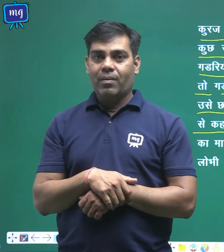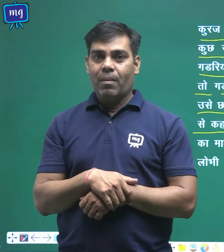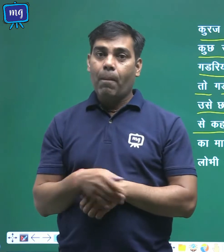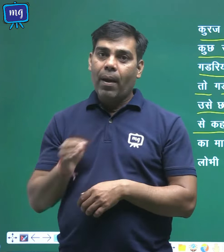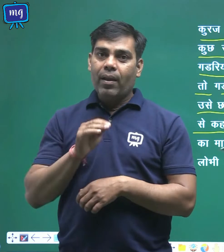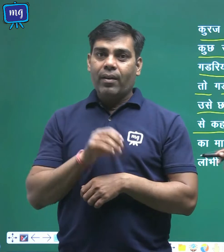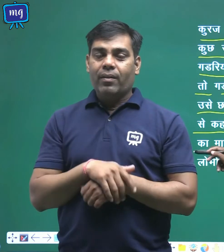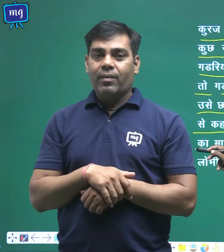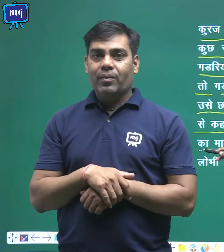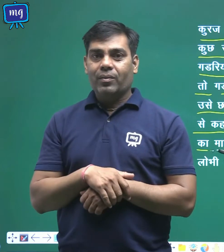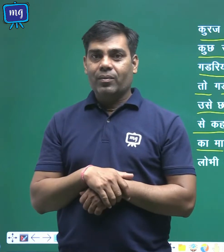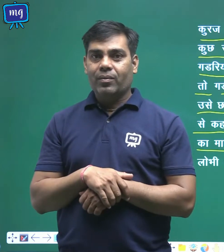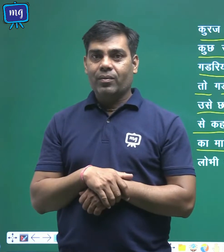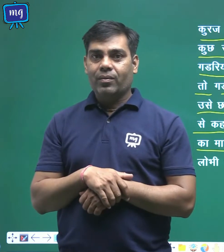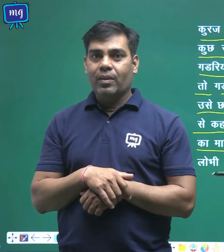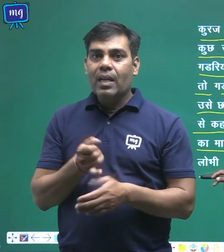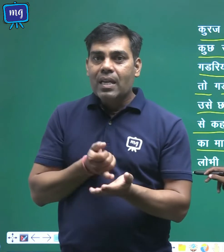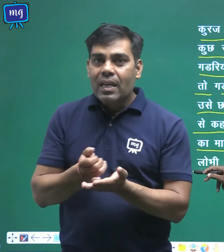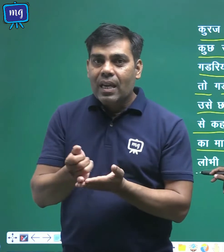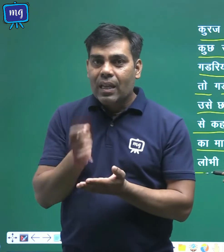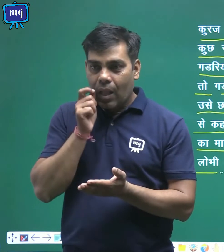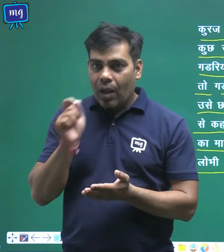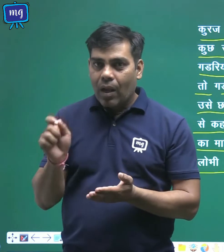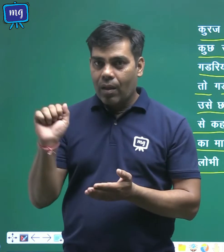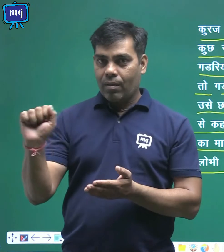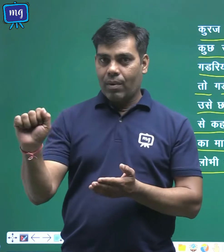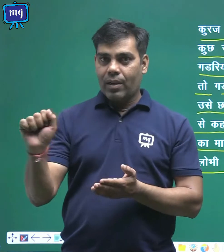पर खेत का मालिक